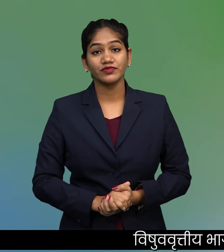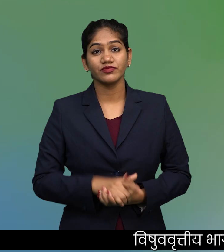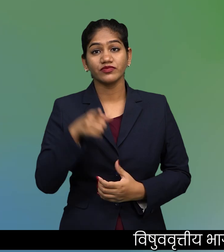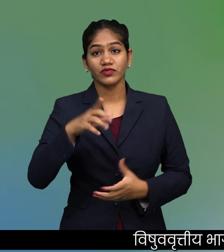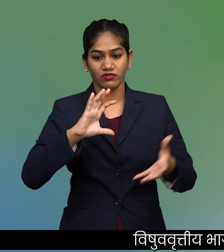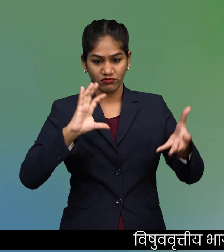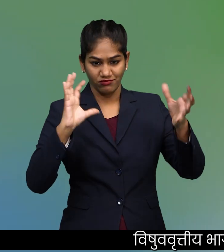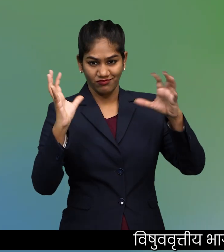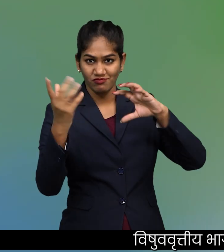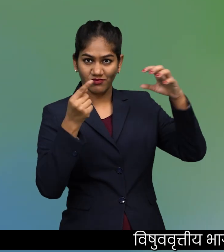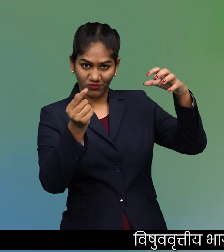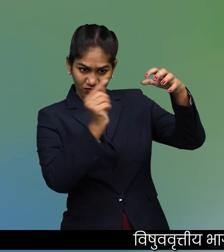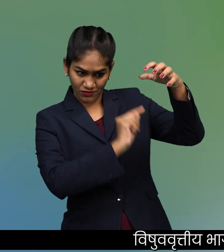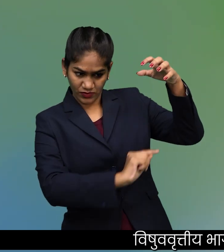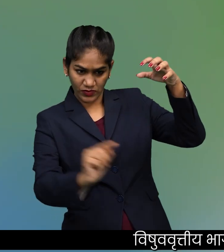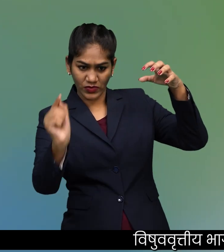विषुववृत्तीय भागात सर्वाधिक पाऊस पडतो,